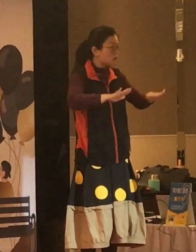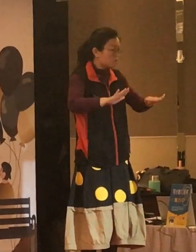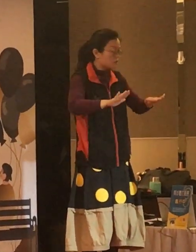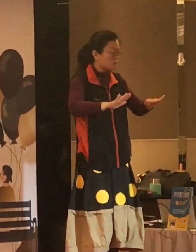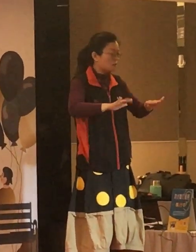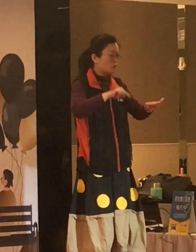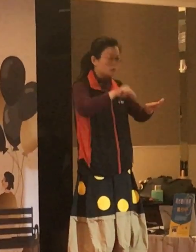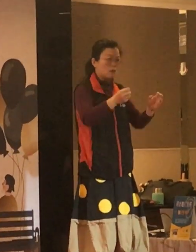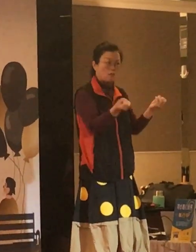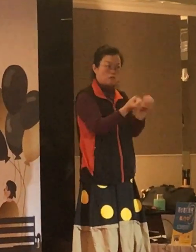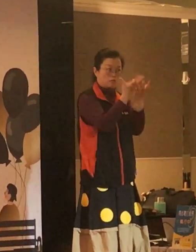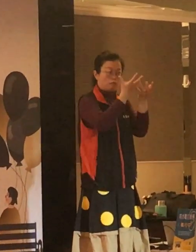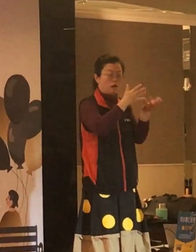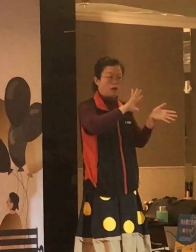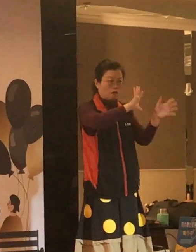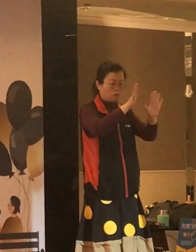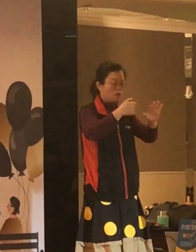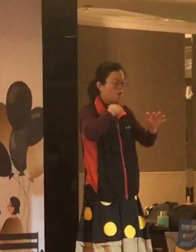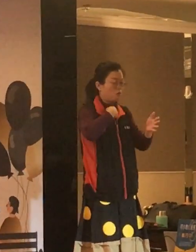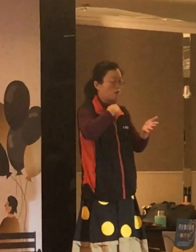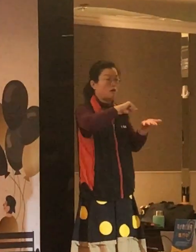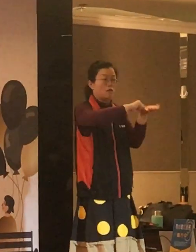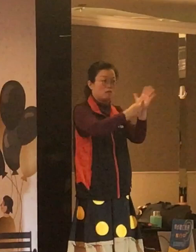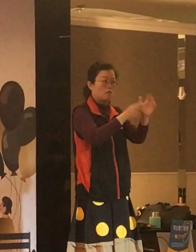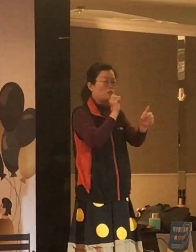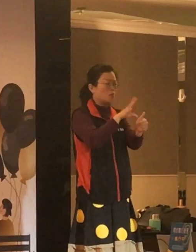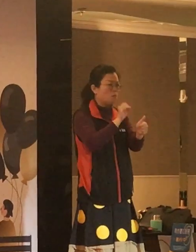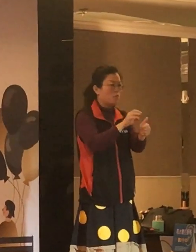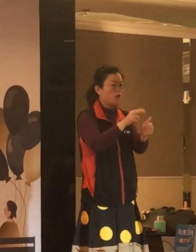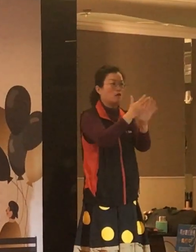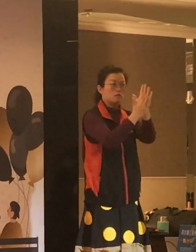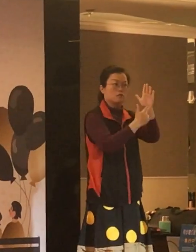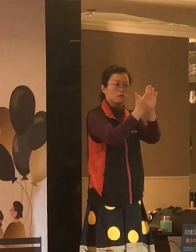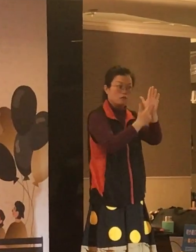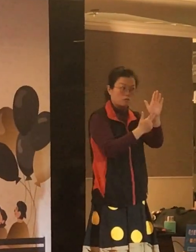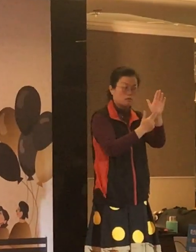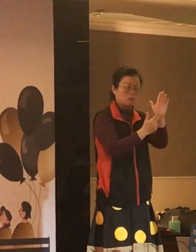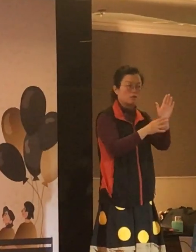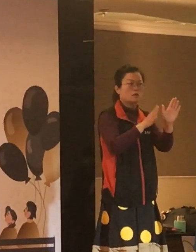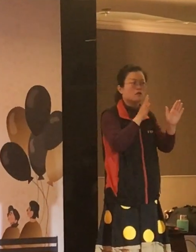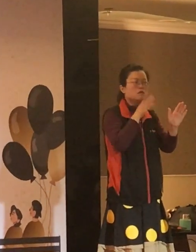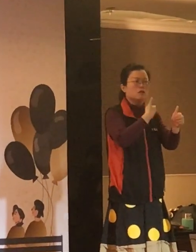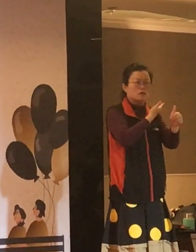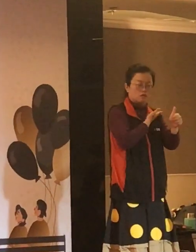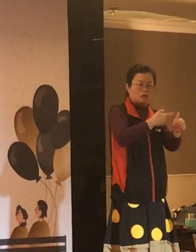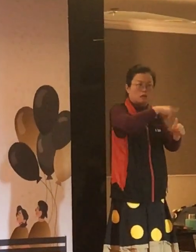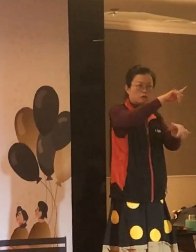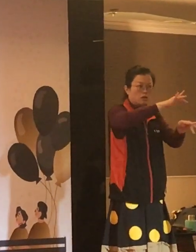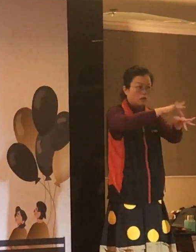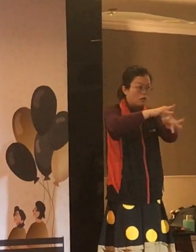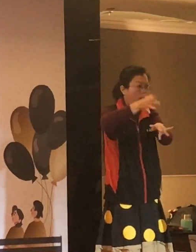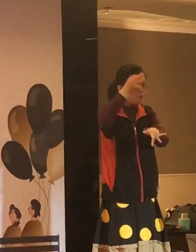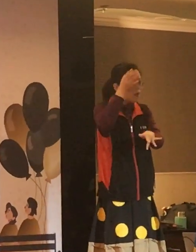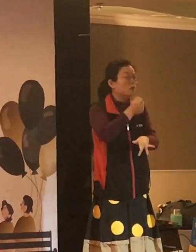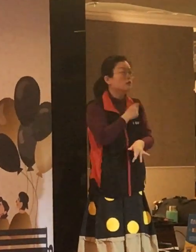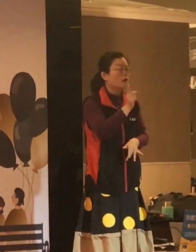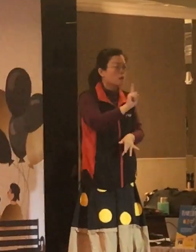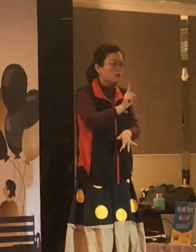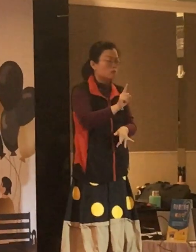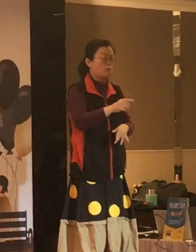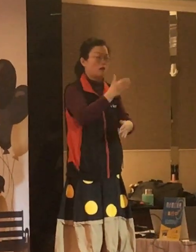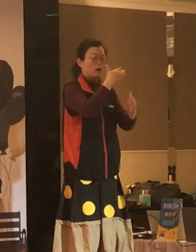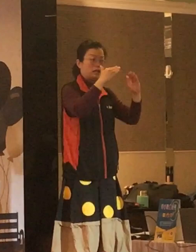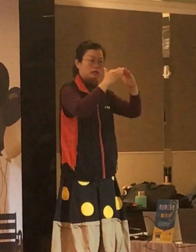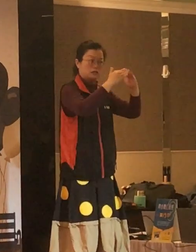们，就是对于身心障碍者的照顾，需要特别的耐心，特别的细心，还有非常需要专